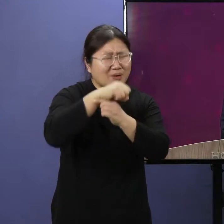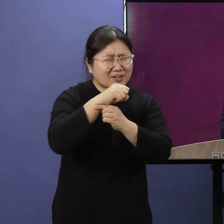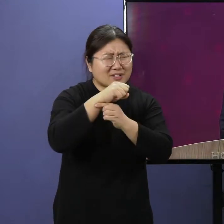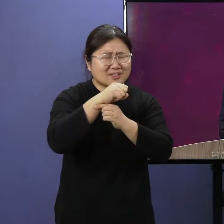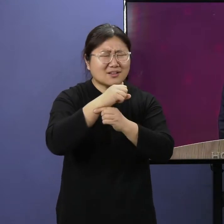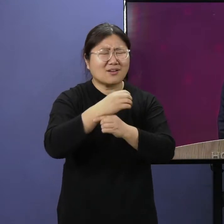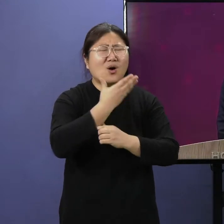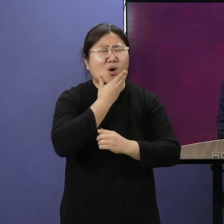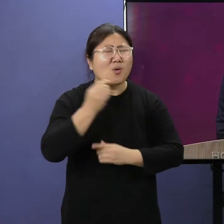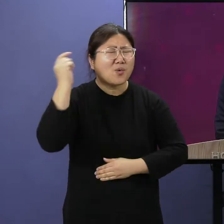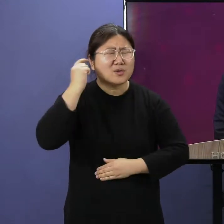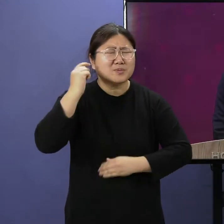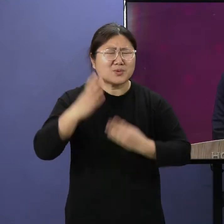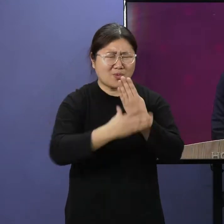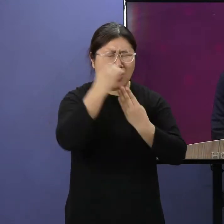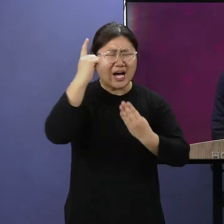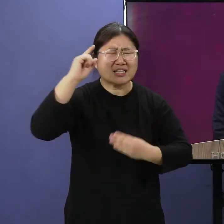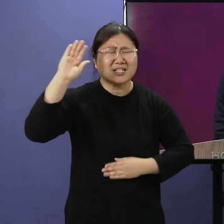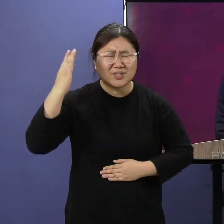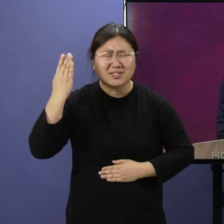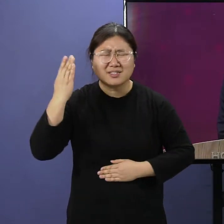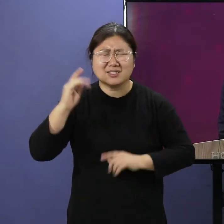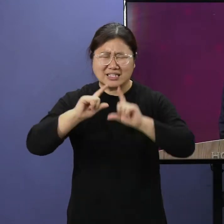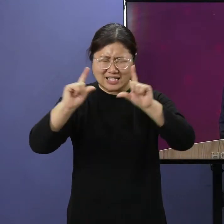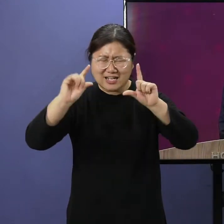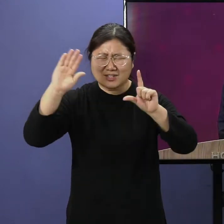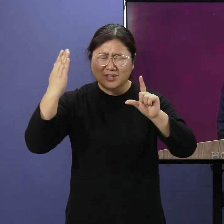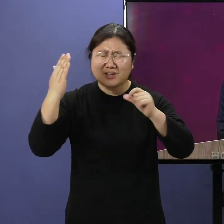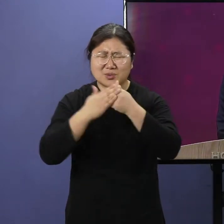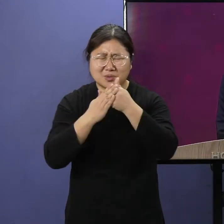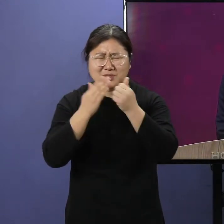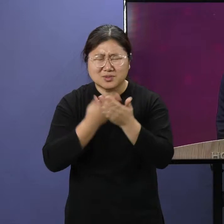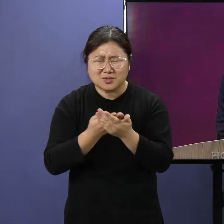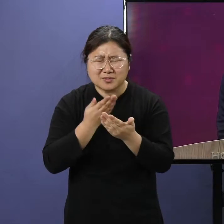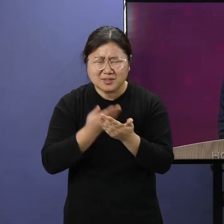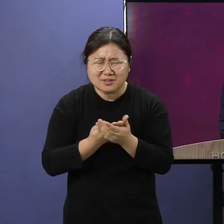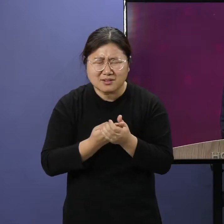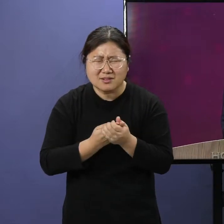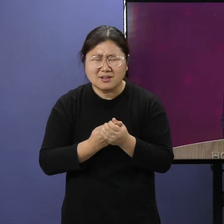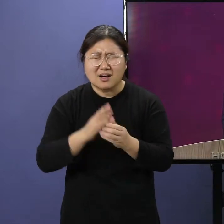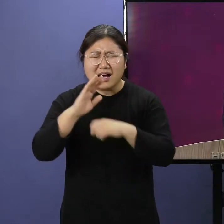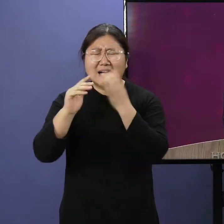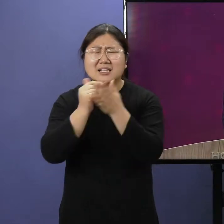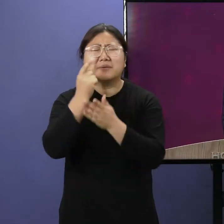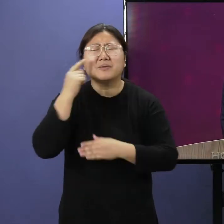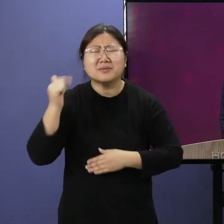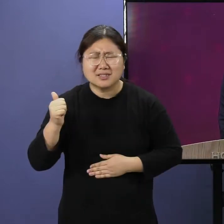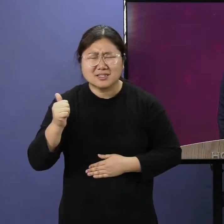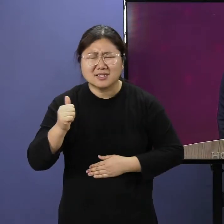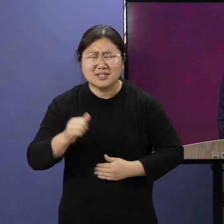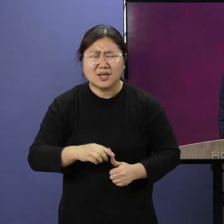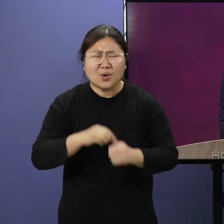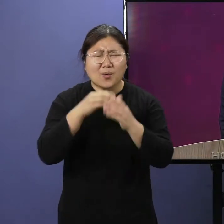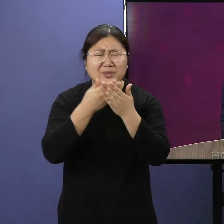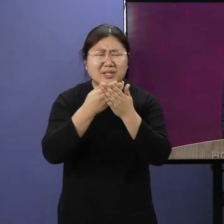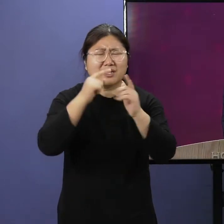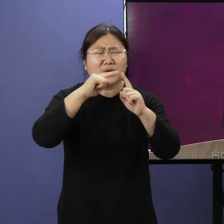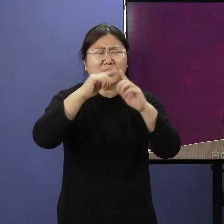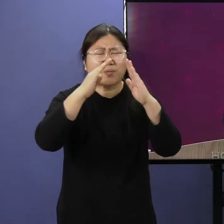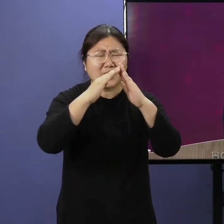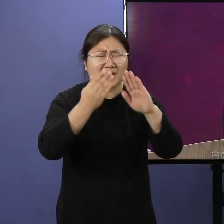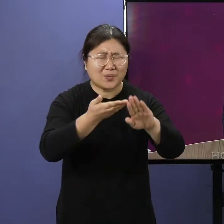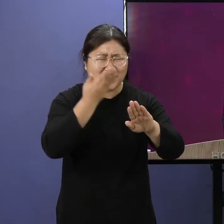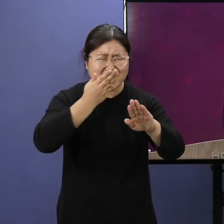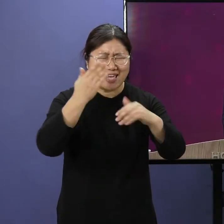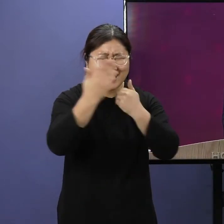한마음으로 하나님께 영광 돌리는 그날이 속히 오게 하여 주옵소서. 하나님 아버지, 한 해 동안 호산나 교회를 위해 베풀어 주신 은혜에